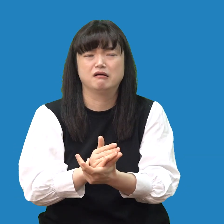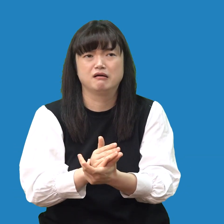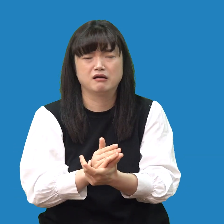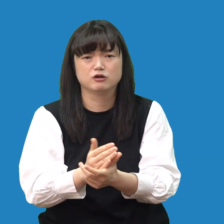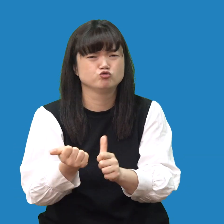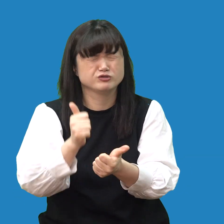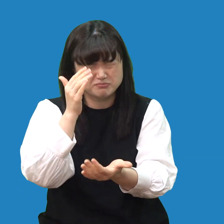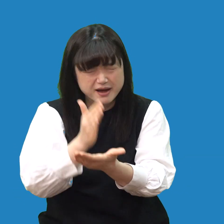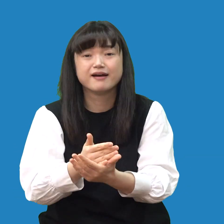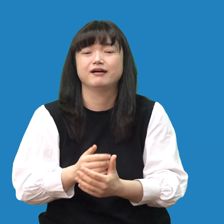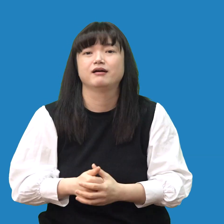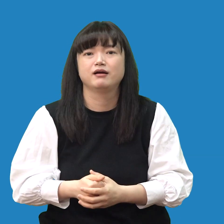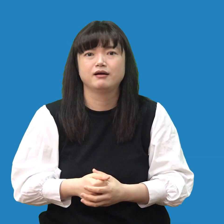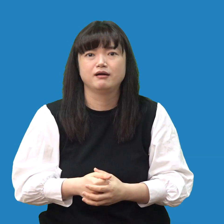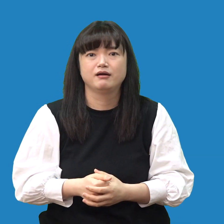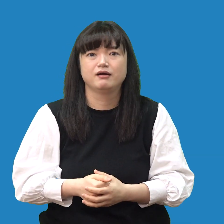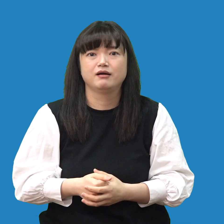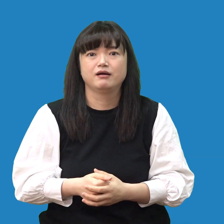죽지 마십시오.